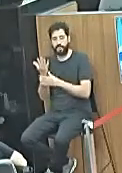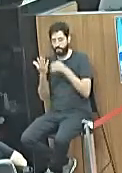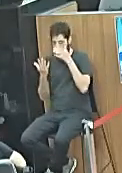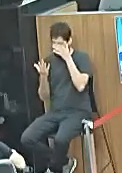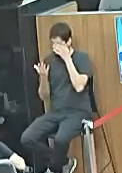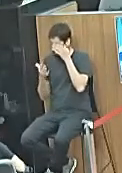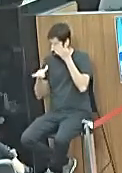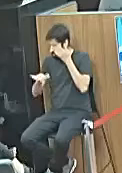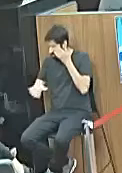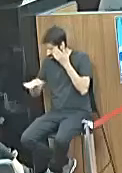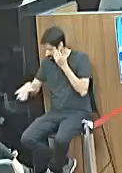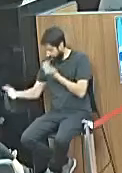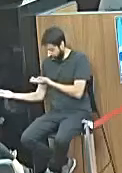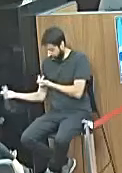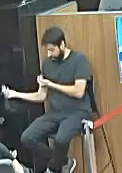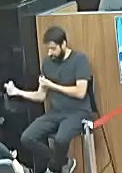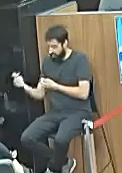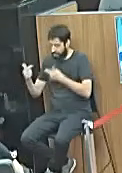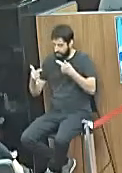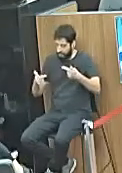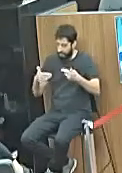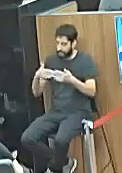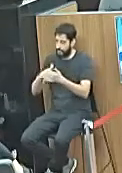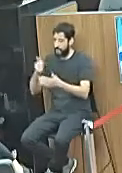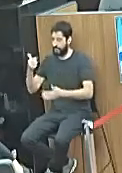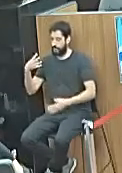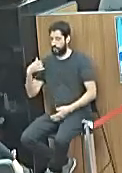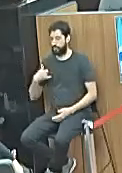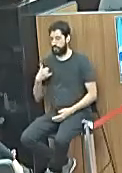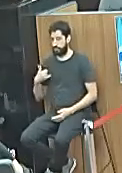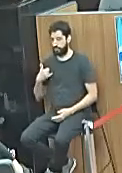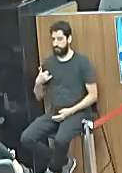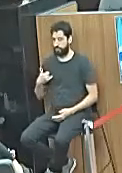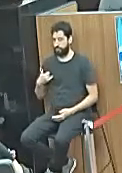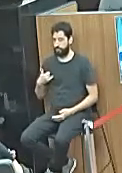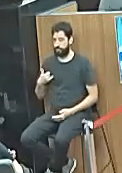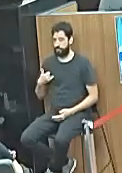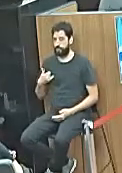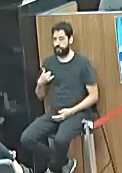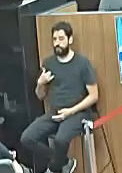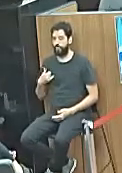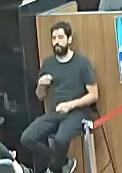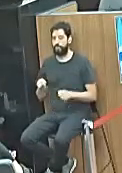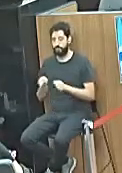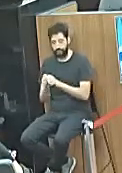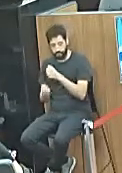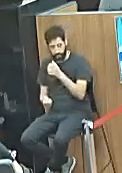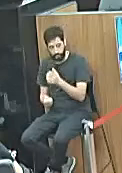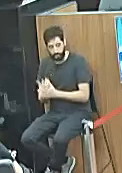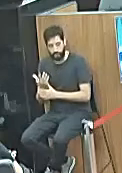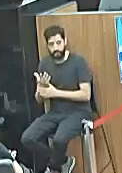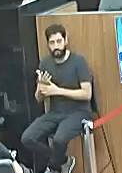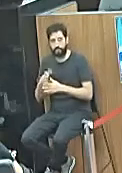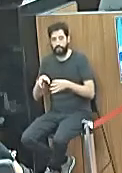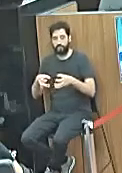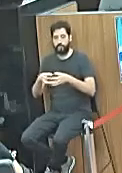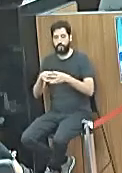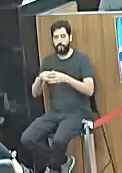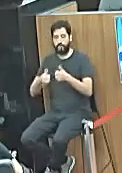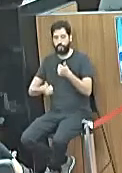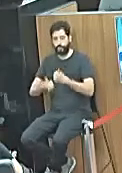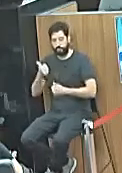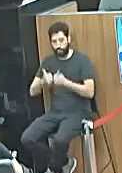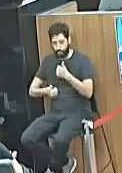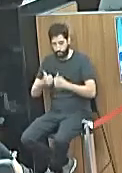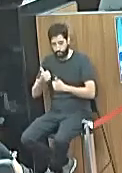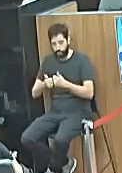crianças e adolescentes de 7 a 14 anos realizar a 3ª copa estadual de futebol da juventude rural de minas